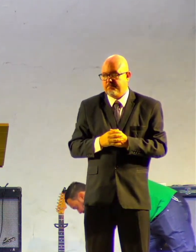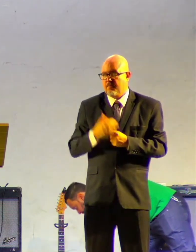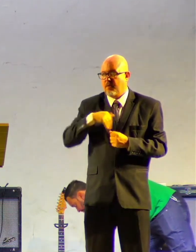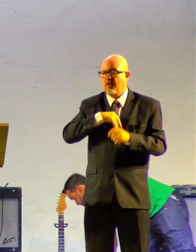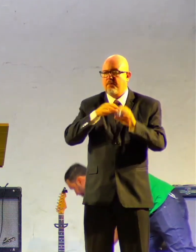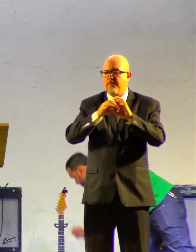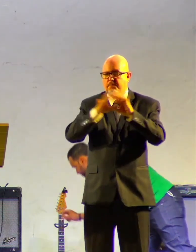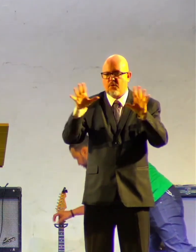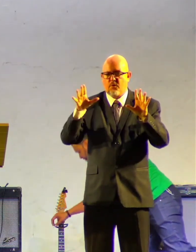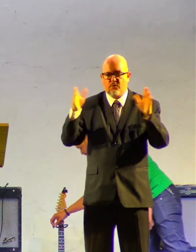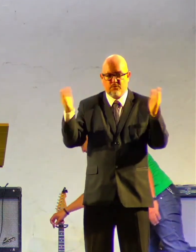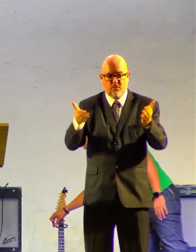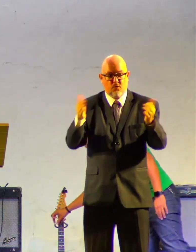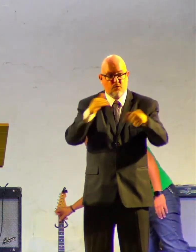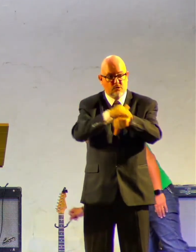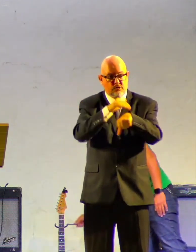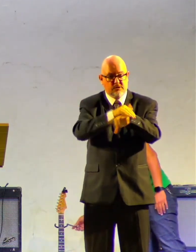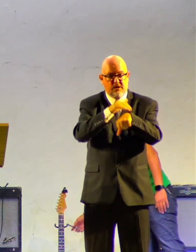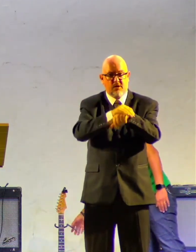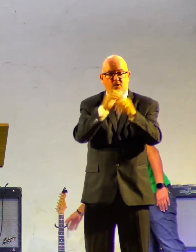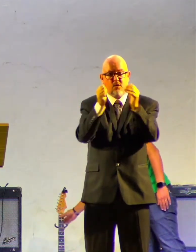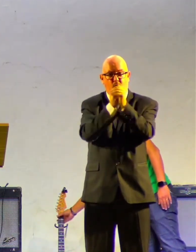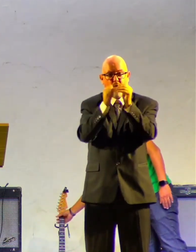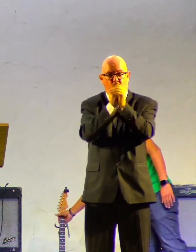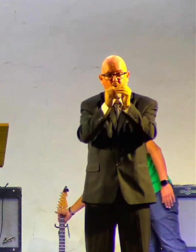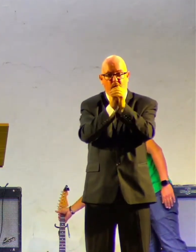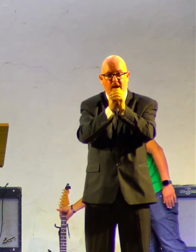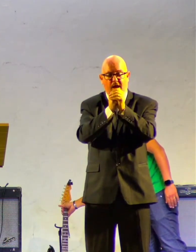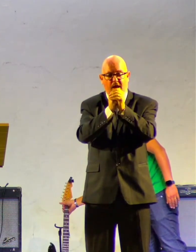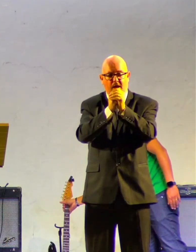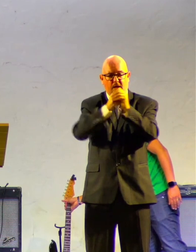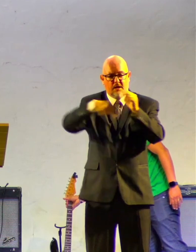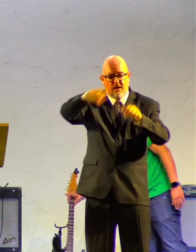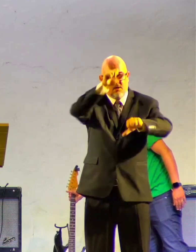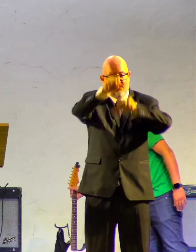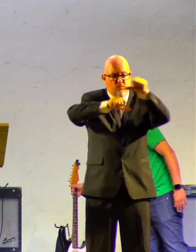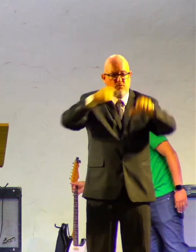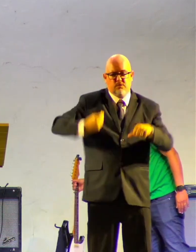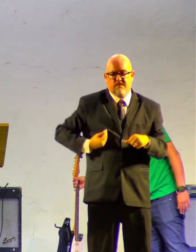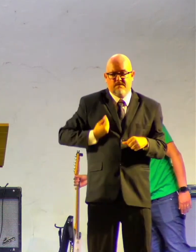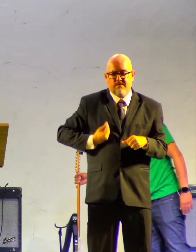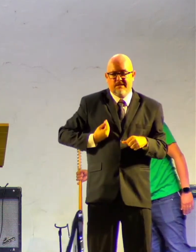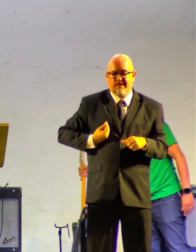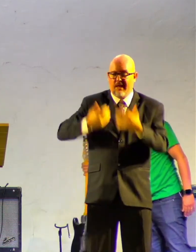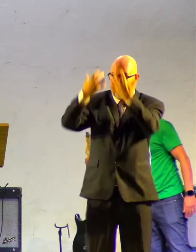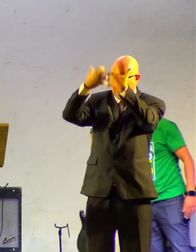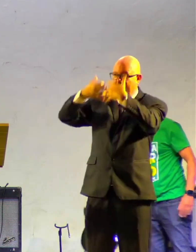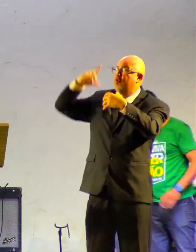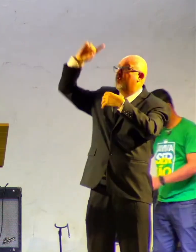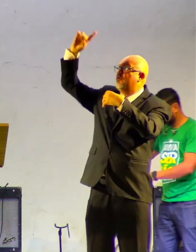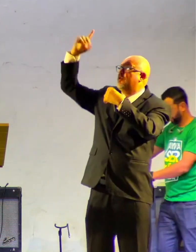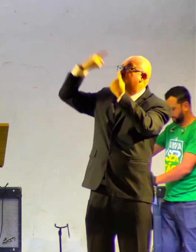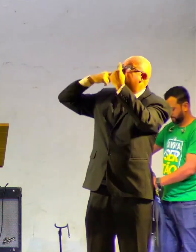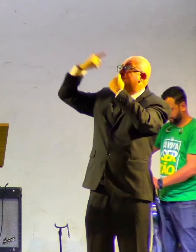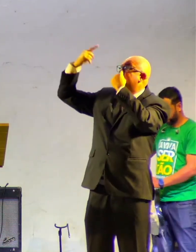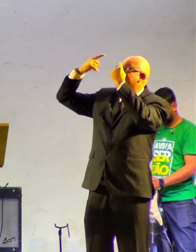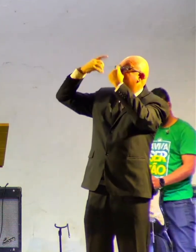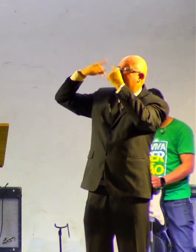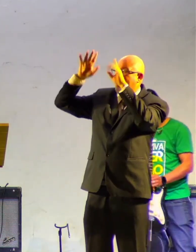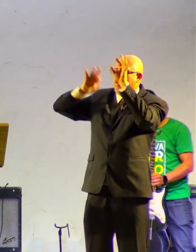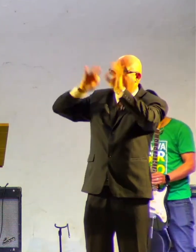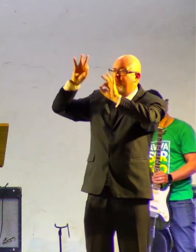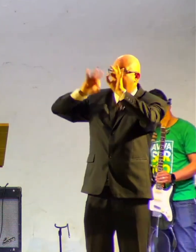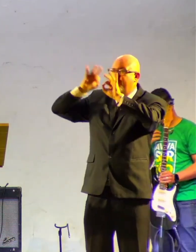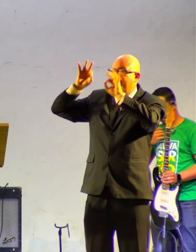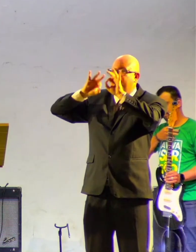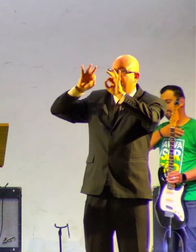Estaremos dispostos a partir desta noite a orar por avivamento, a acertar a nossa vida, preparar o caminho do